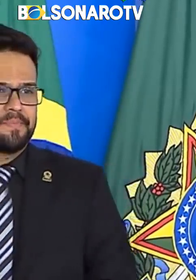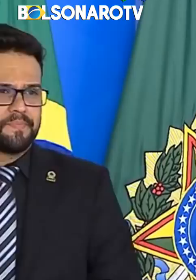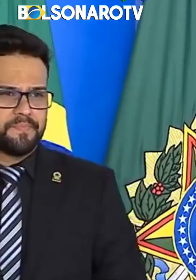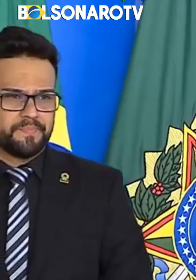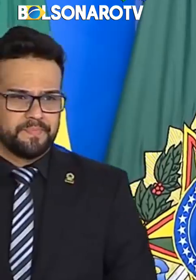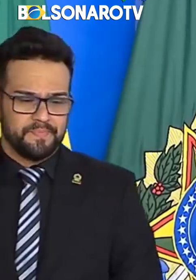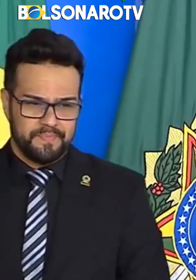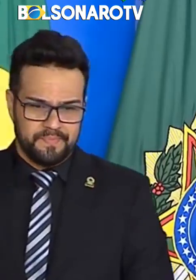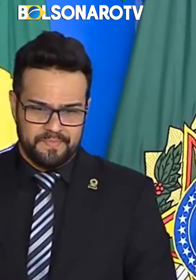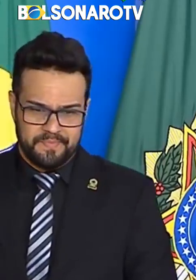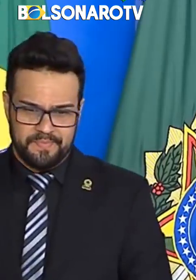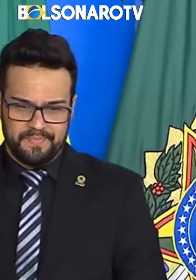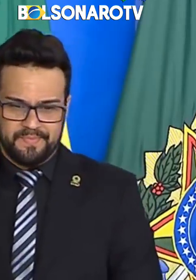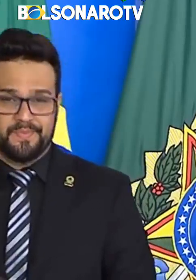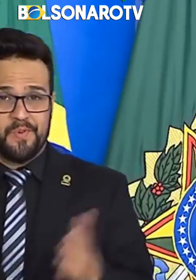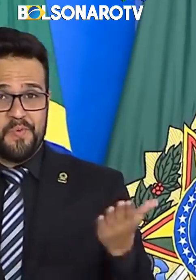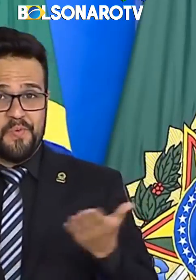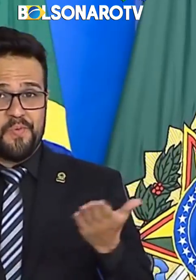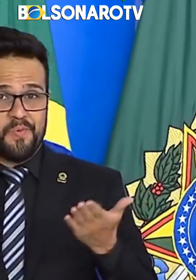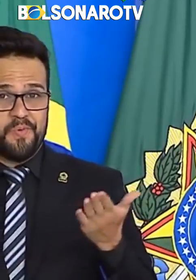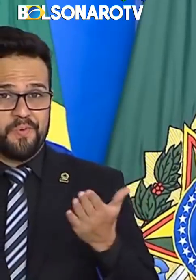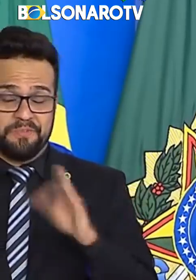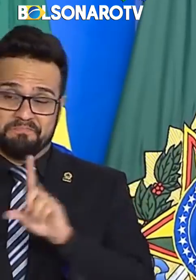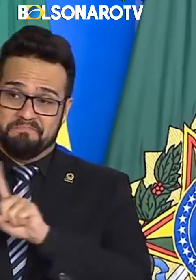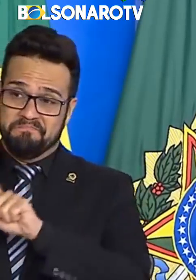Então, um dia muito especial aqui hoje.